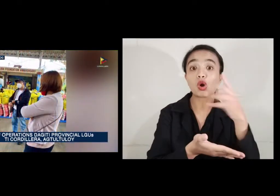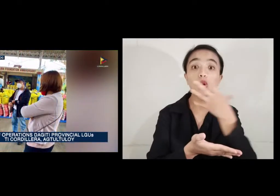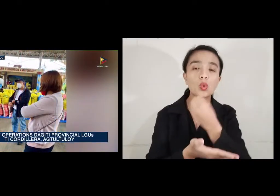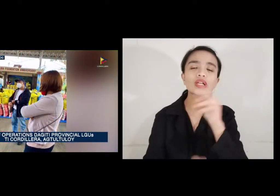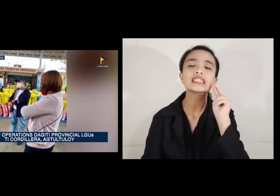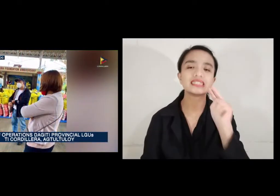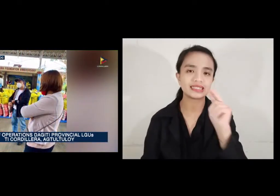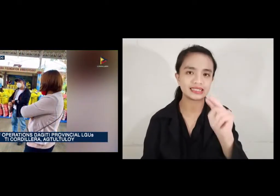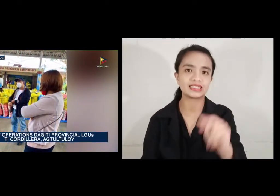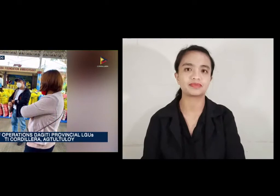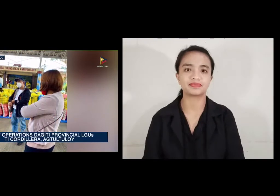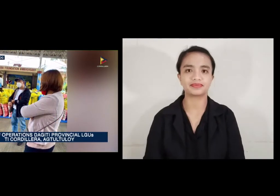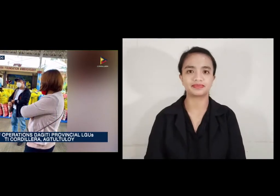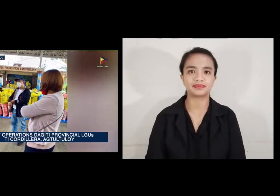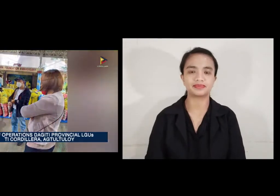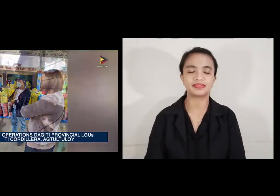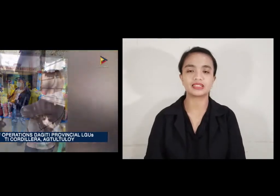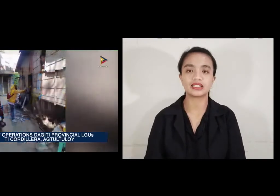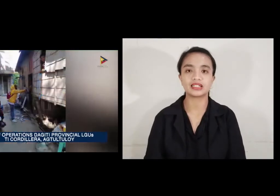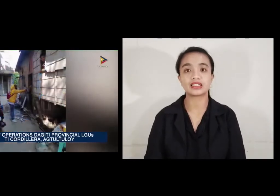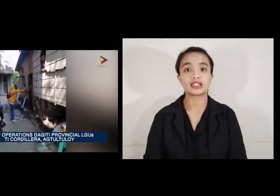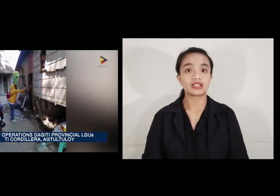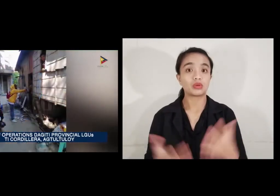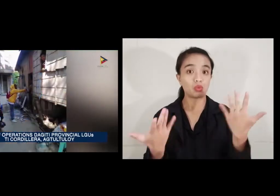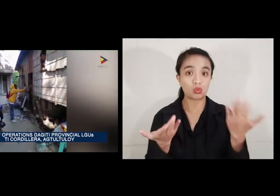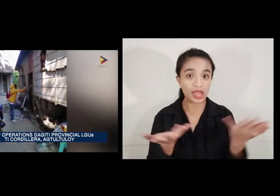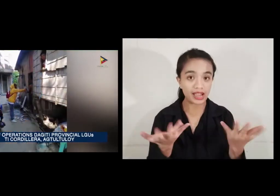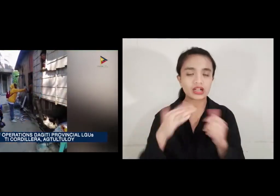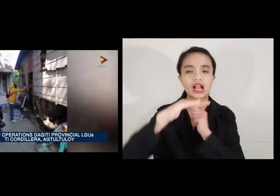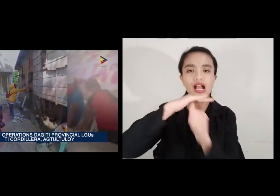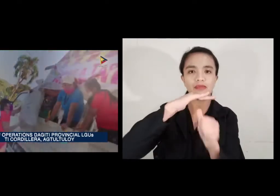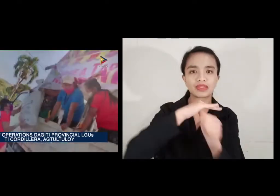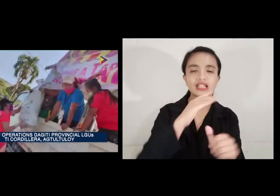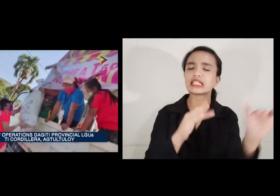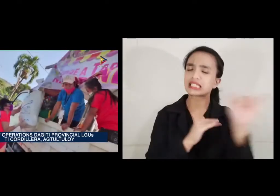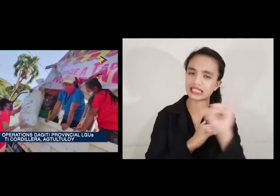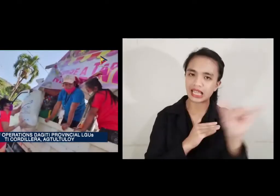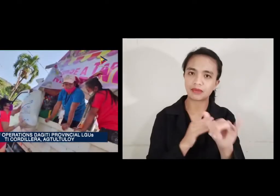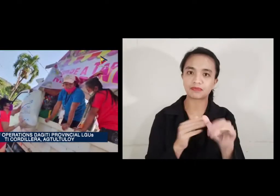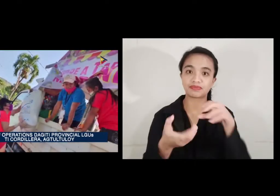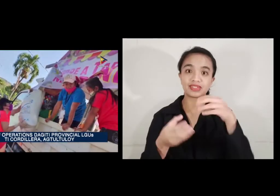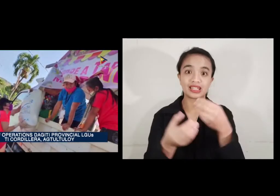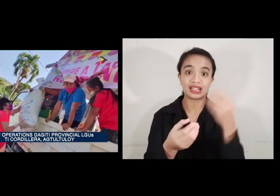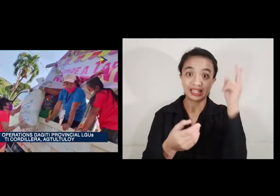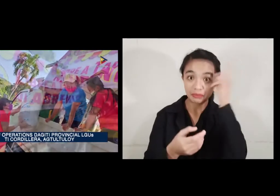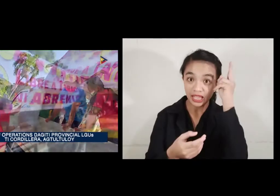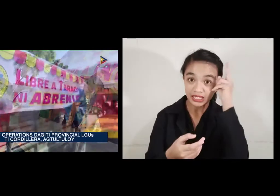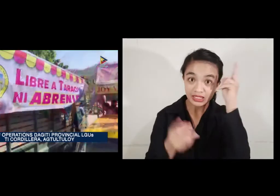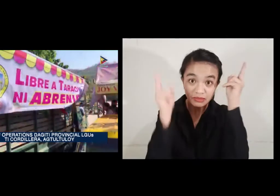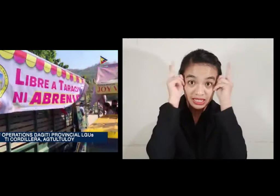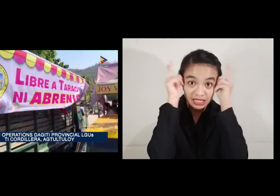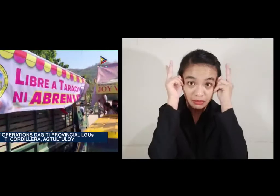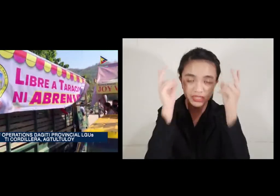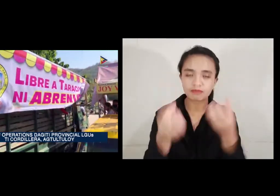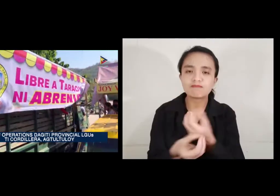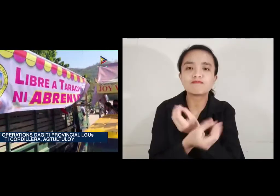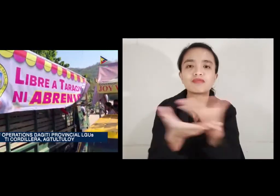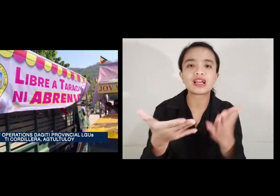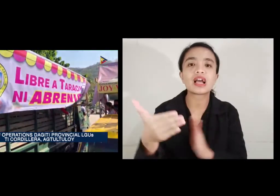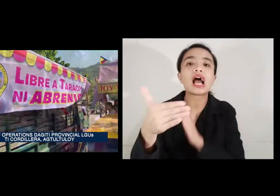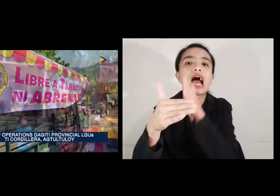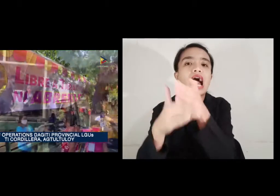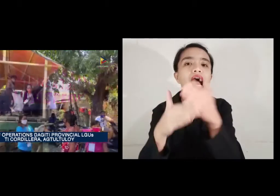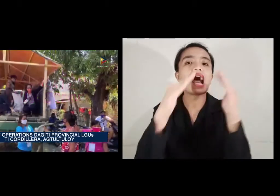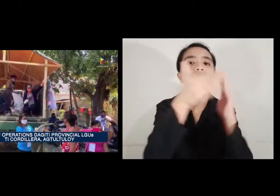kadagiti agasapulan nga umili ti munisipalidad. Ken iti probinsya ti Abra, house to house mo ti distribusyon ti nateng kadagiti nagduduma a